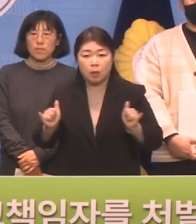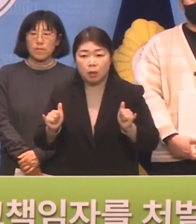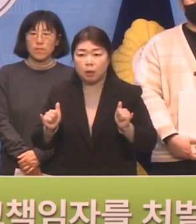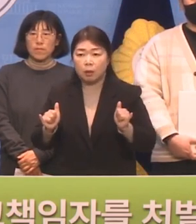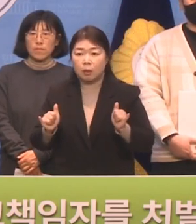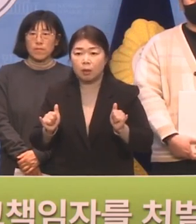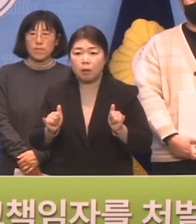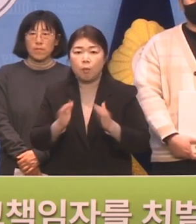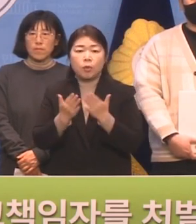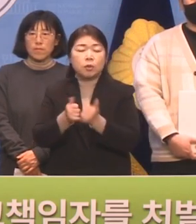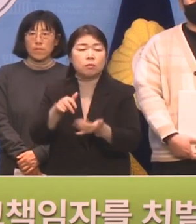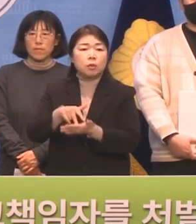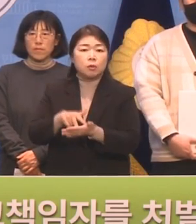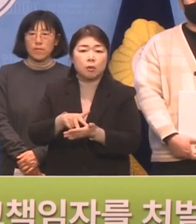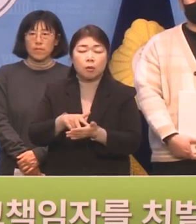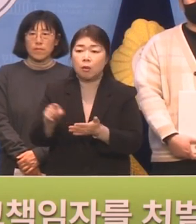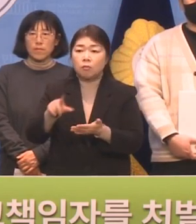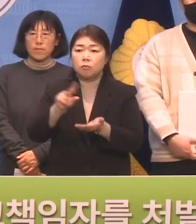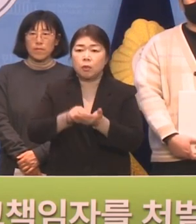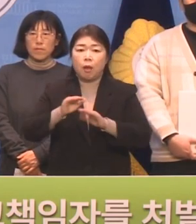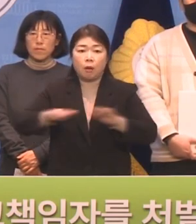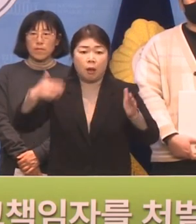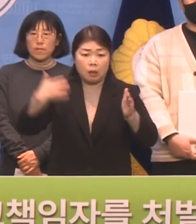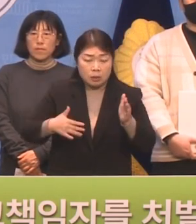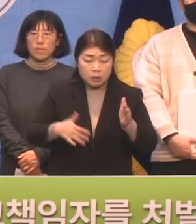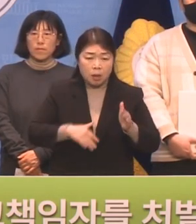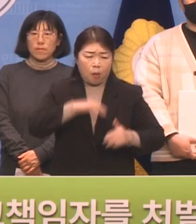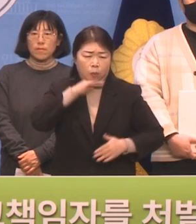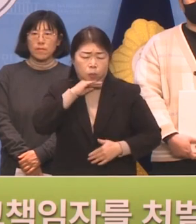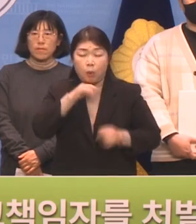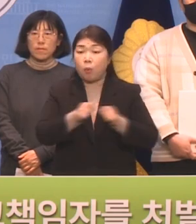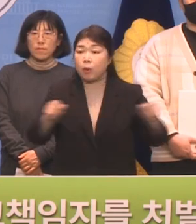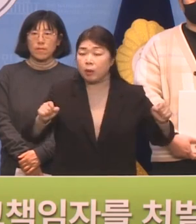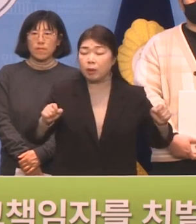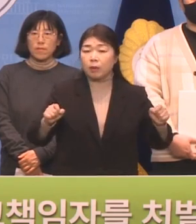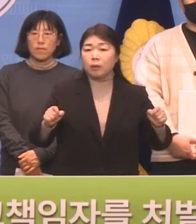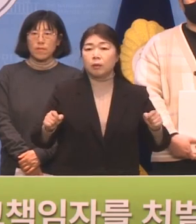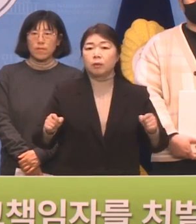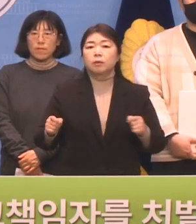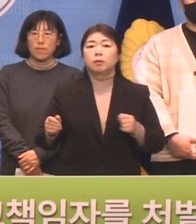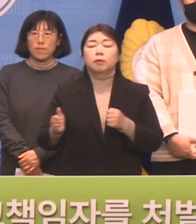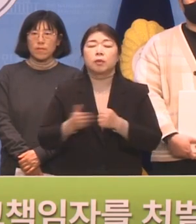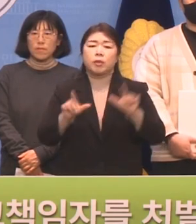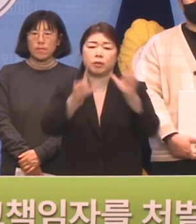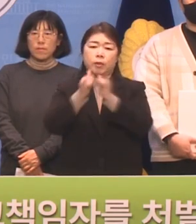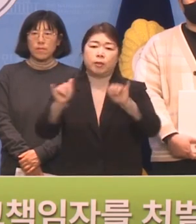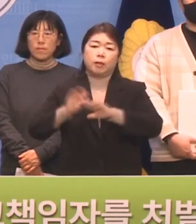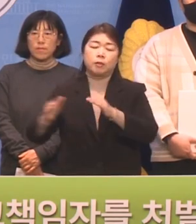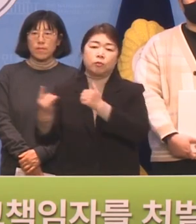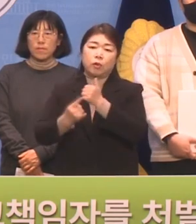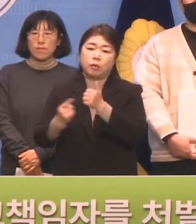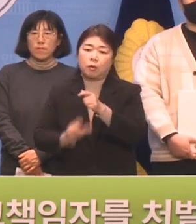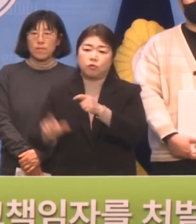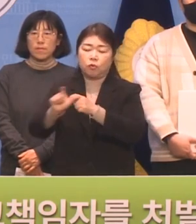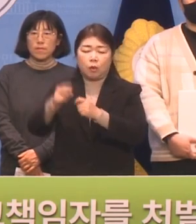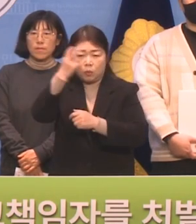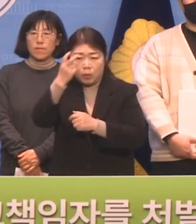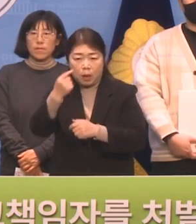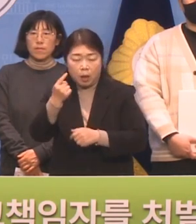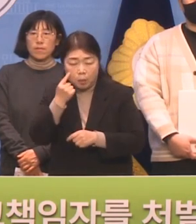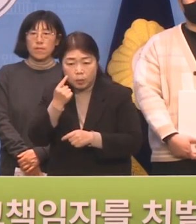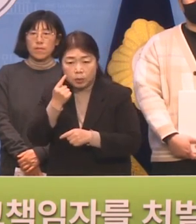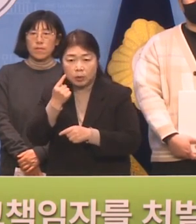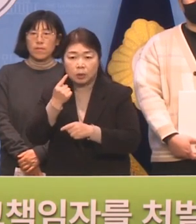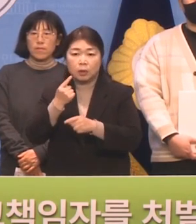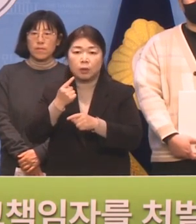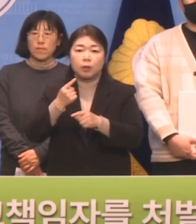어려웠었습니다. 그리고 시민대책위에서 지금 추가로 조사하면서 과제로 나와 있는 것들